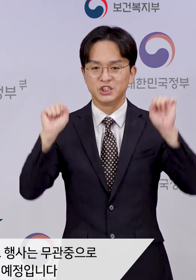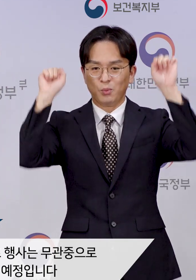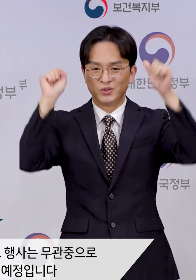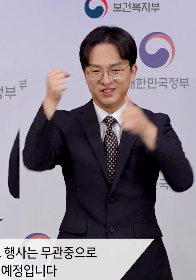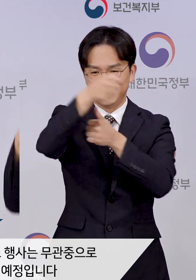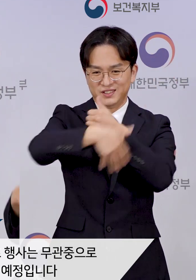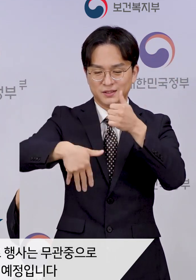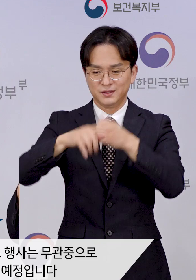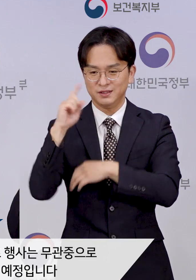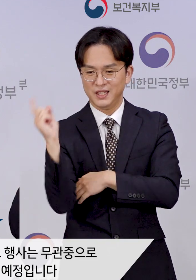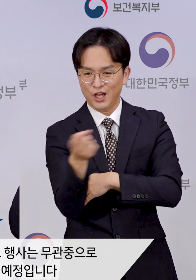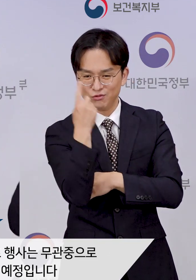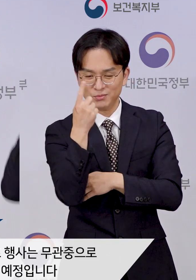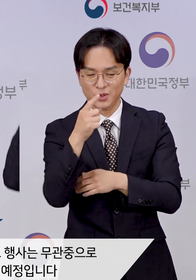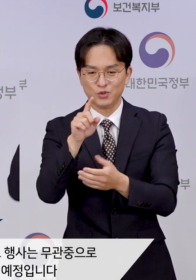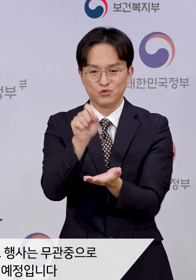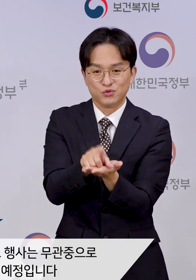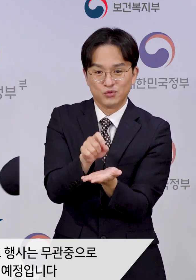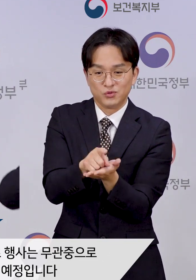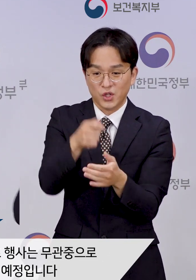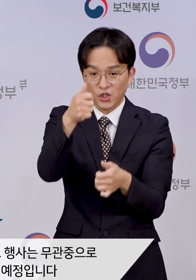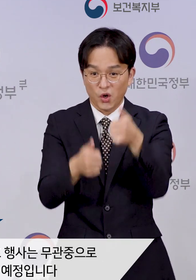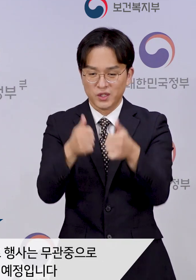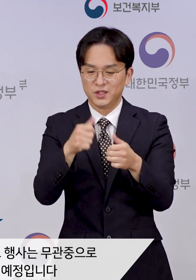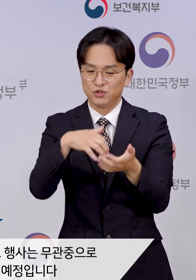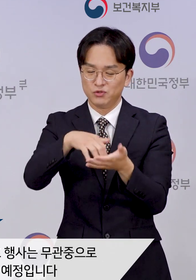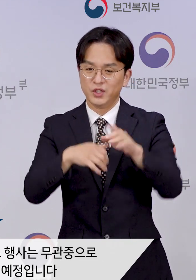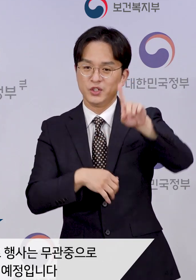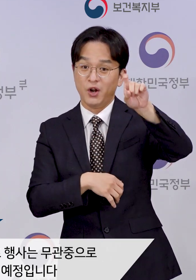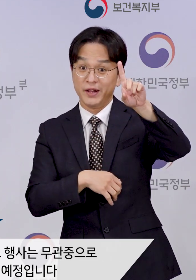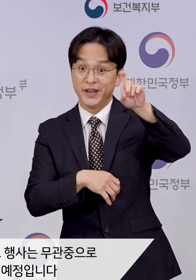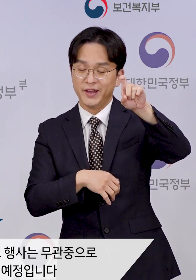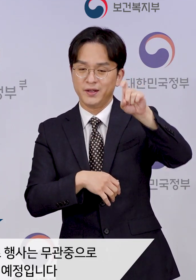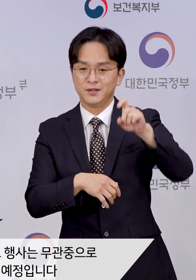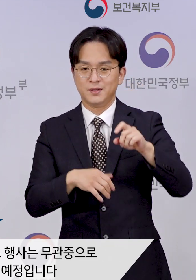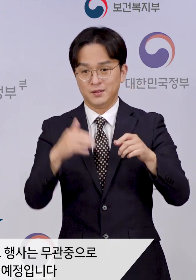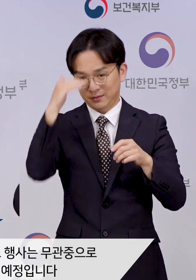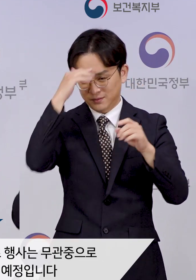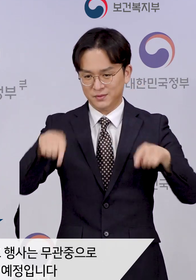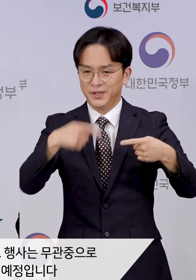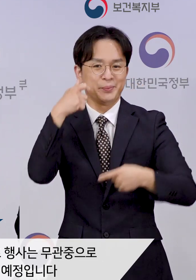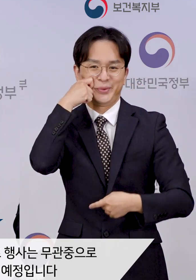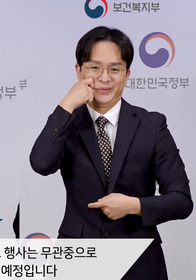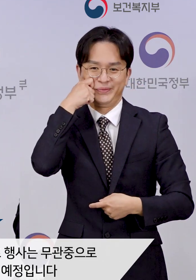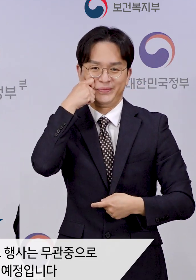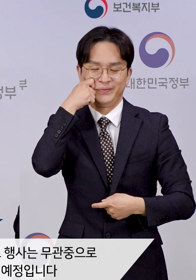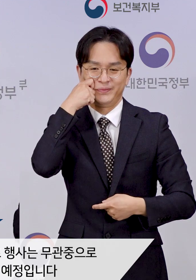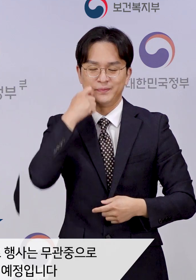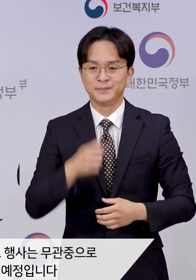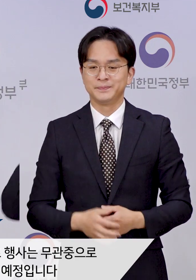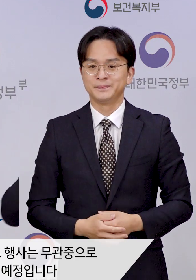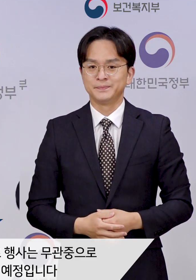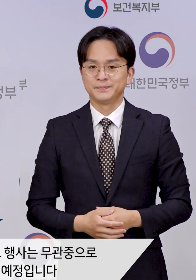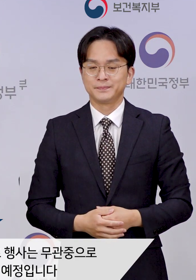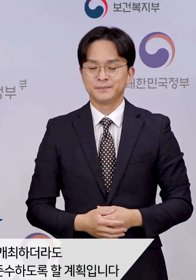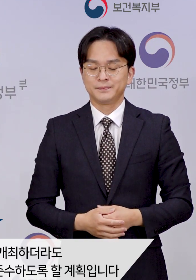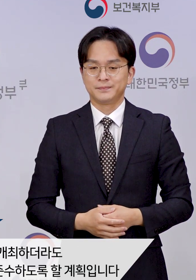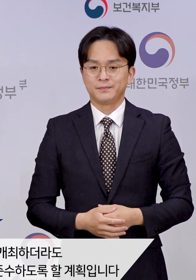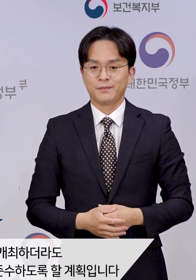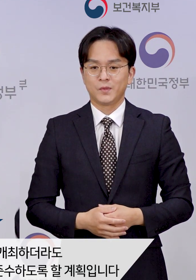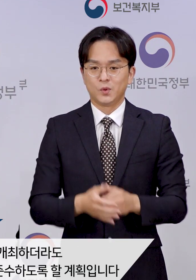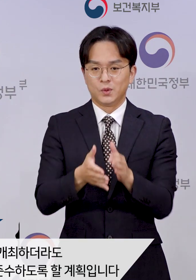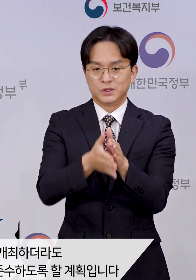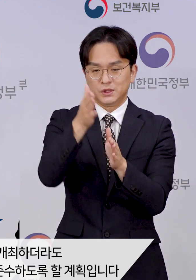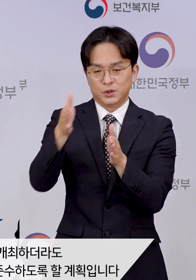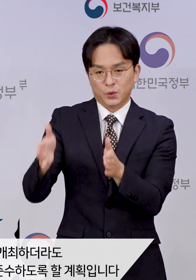행사는 무관중으로 시행되며 지자체 등의 체육대회 역시 무관중으로 개최할 예정입니다.